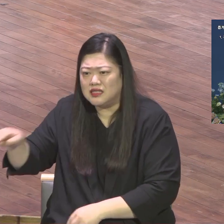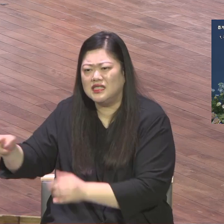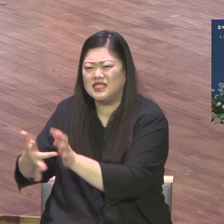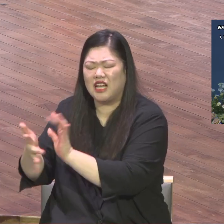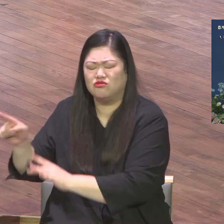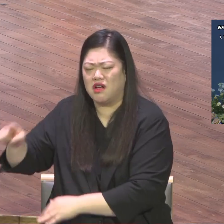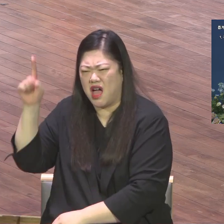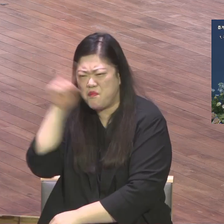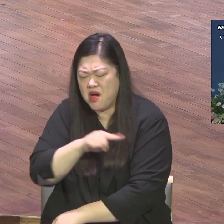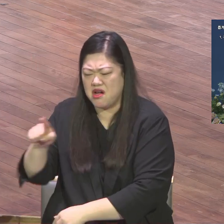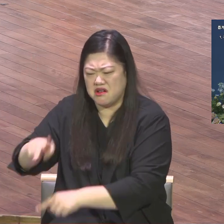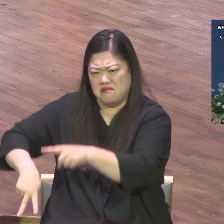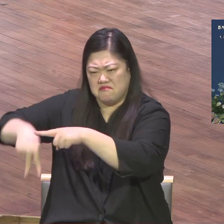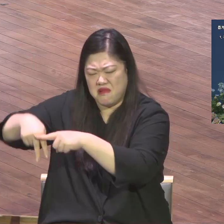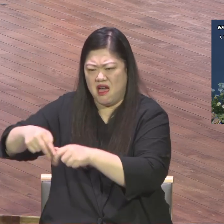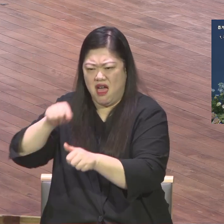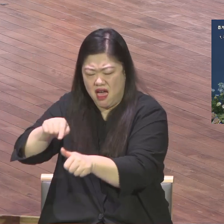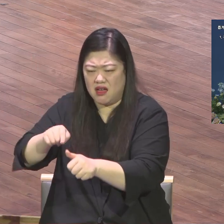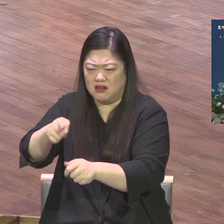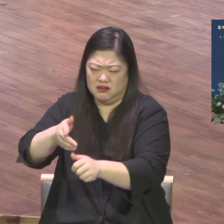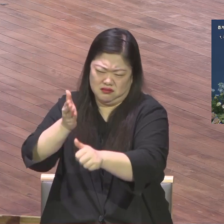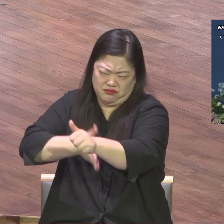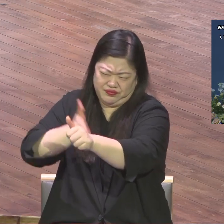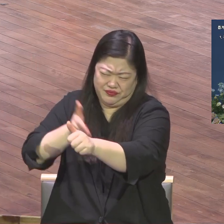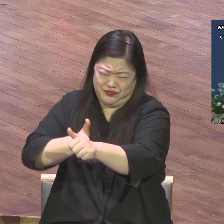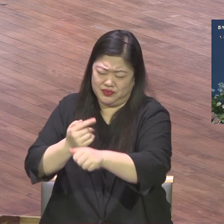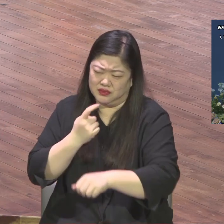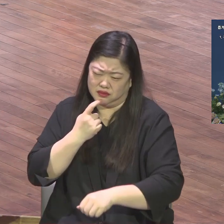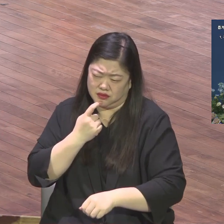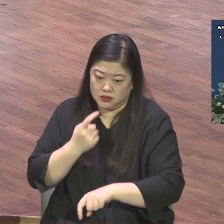사람들. 부활을 안 믿으니까.